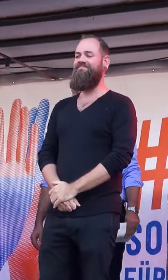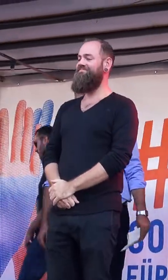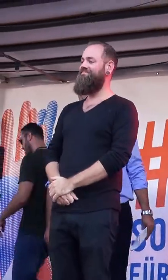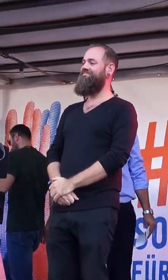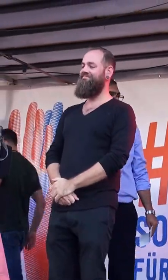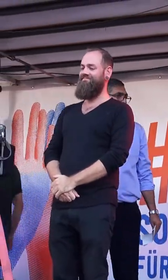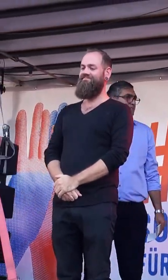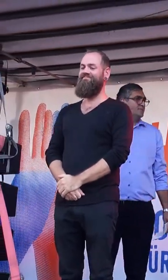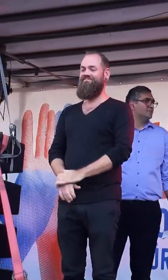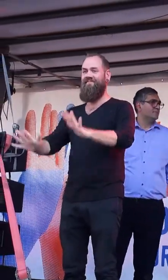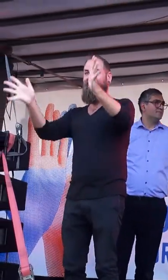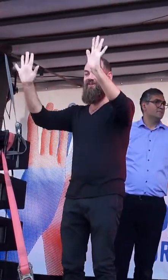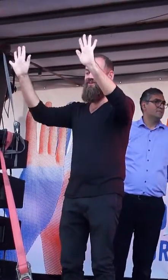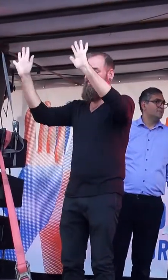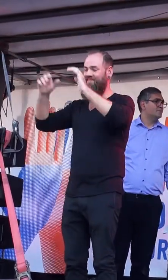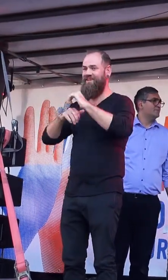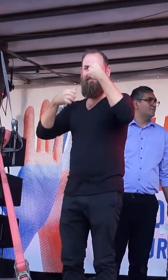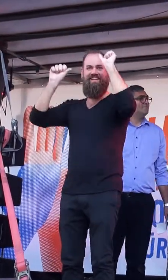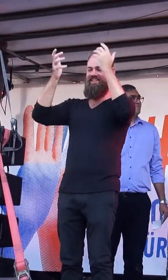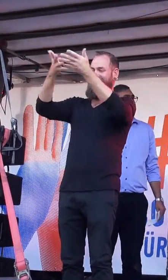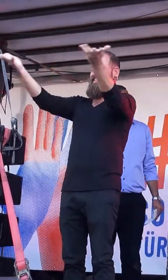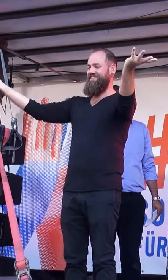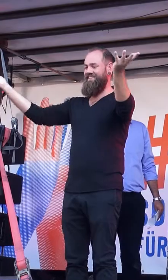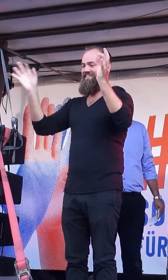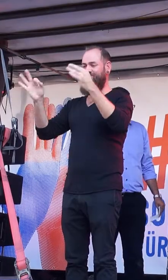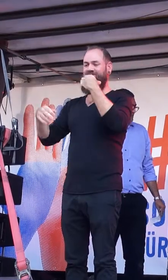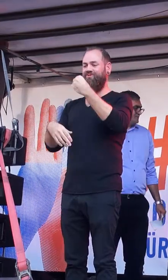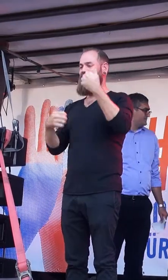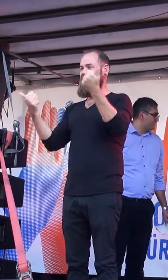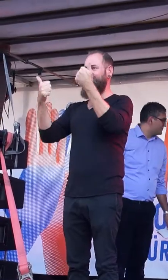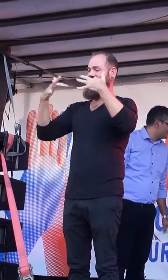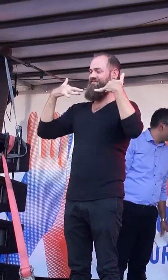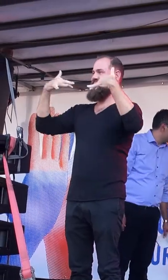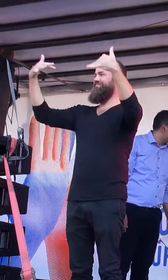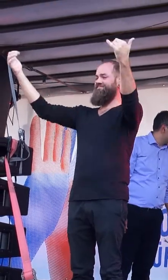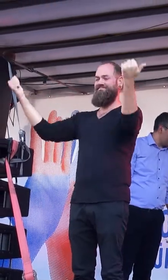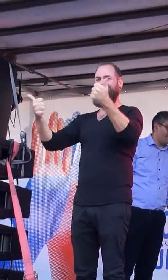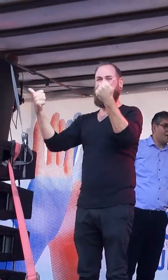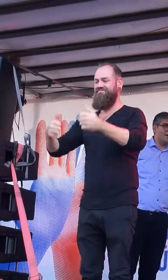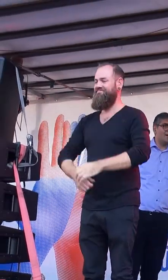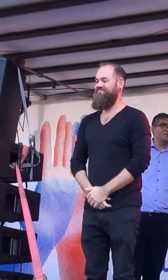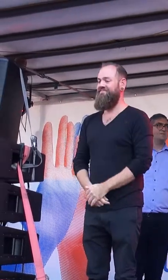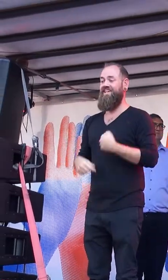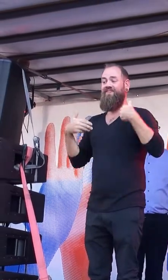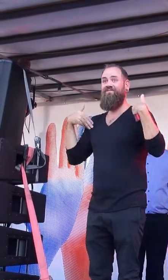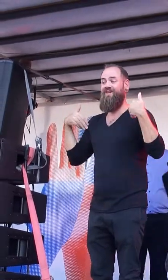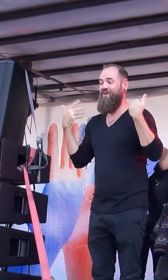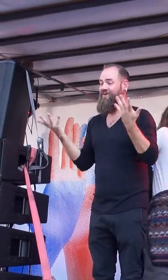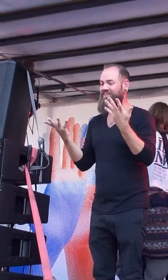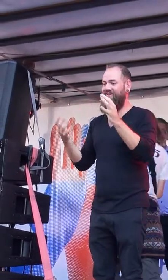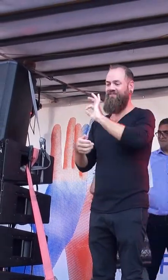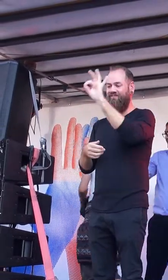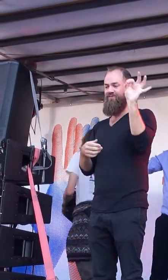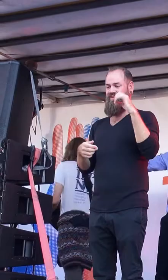Ja, hallo, liebe Berlinerinnen und Berliner. Schön, dass so viele da sind. Ich freue mich, für den Mieterbund heute hier sprechen zu dürfen, denn das Motto